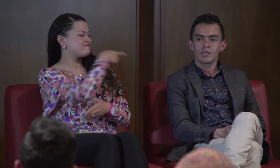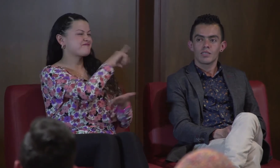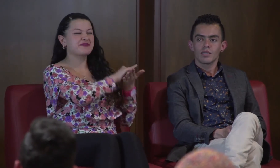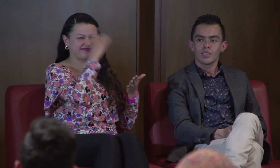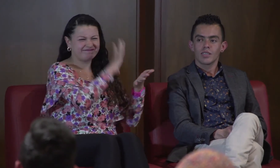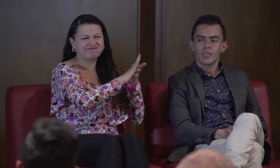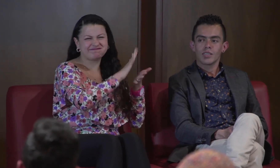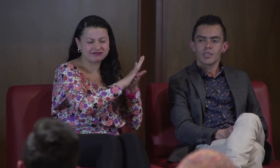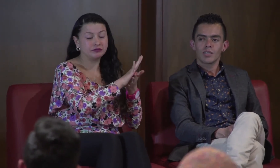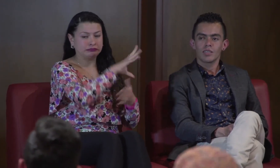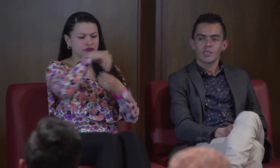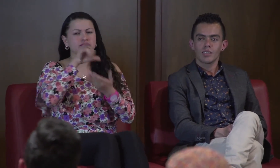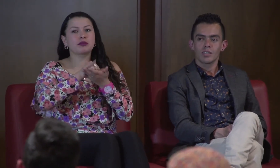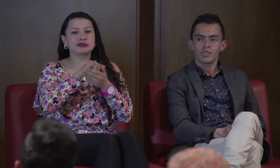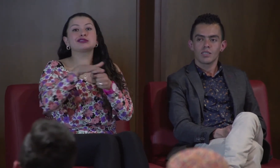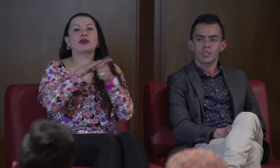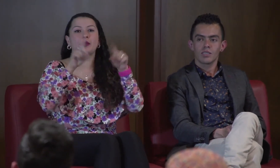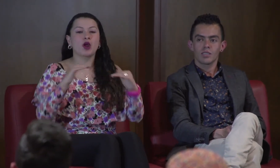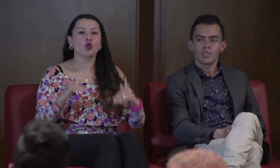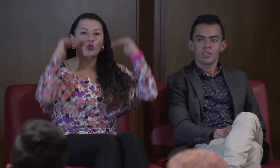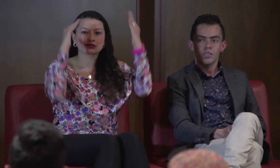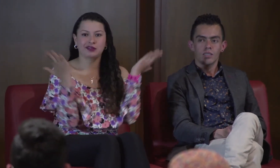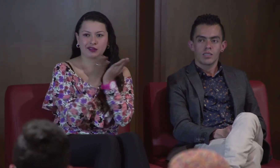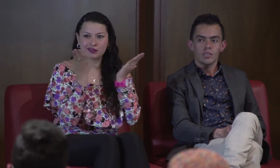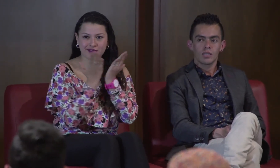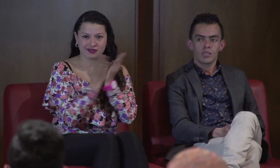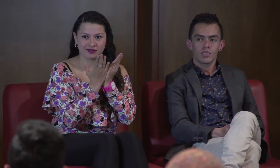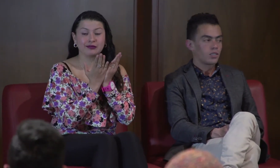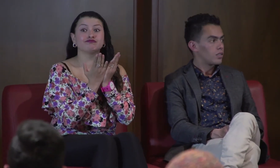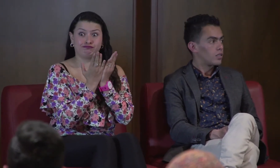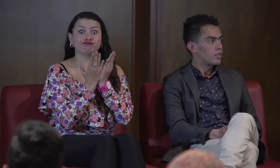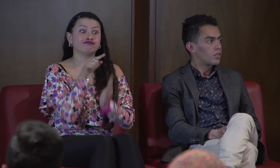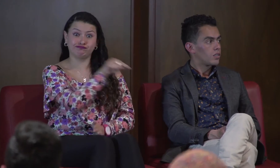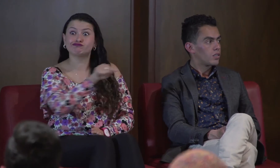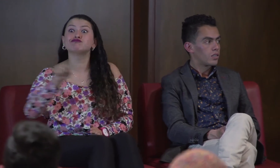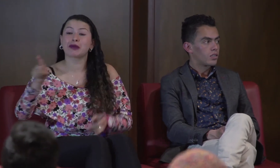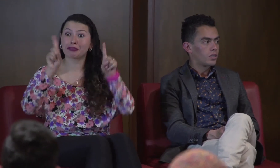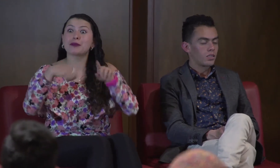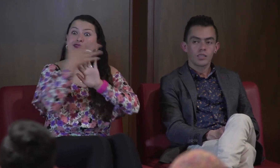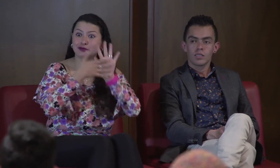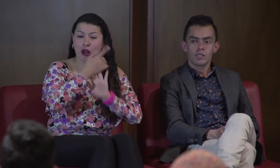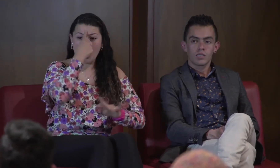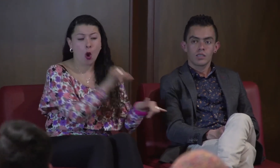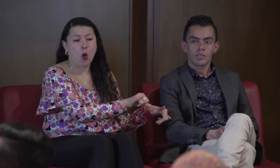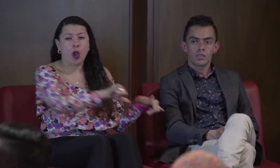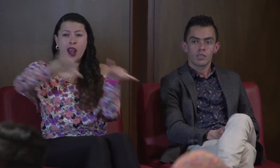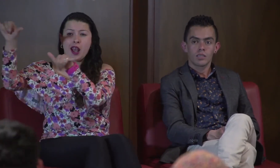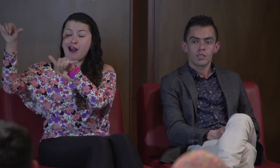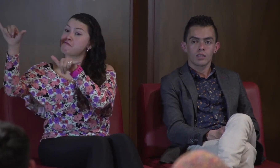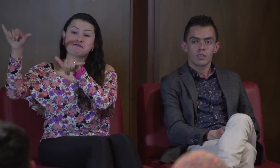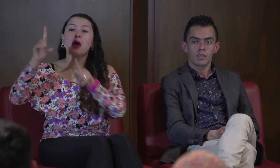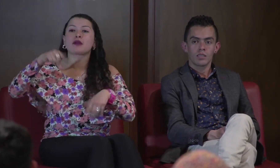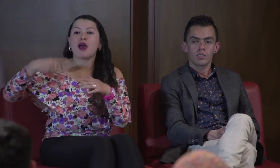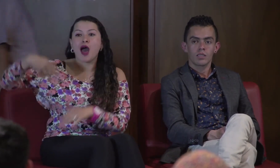Sí, respecto a eso que tú preguntabas y como te lo comentaba Diego, también es una situación que digamos que incide o